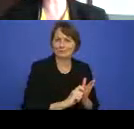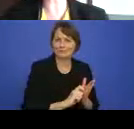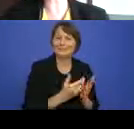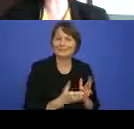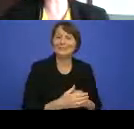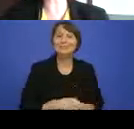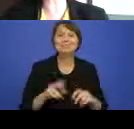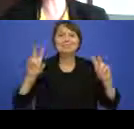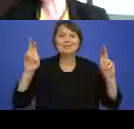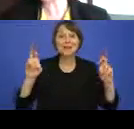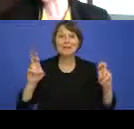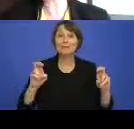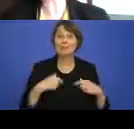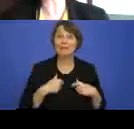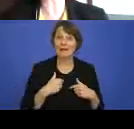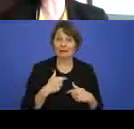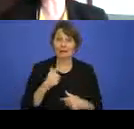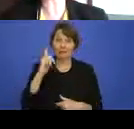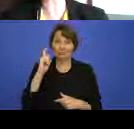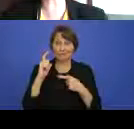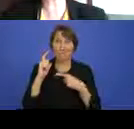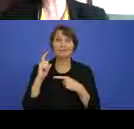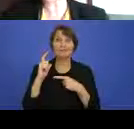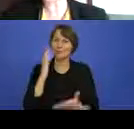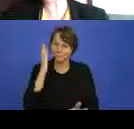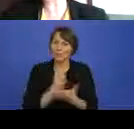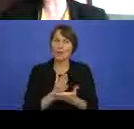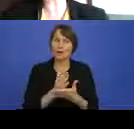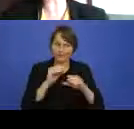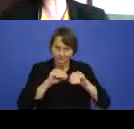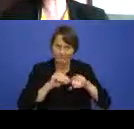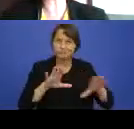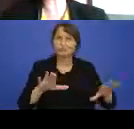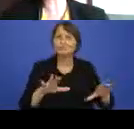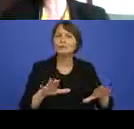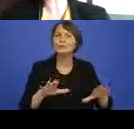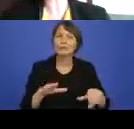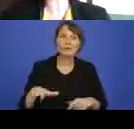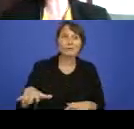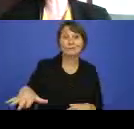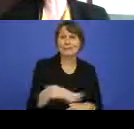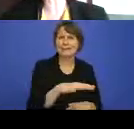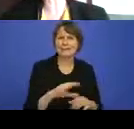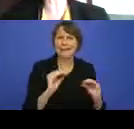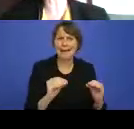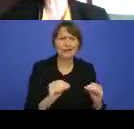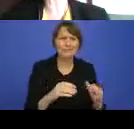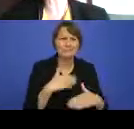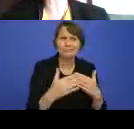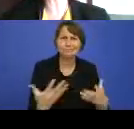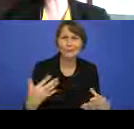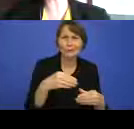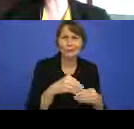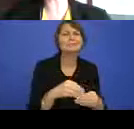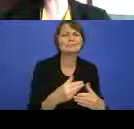dont le titre est, bien dès le début, « Construire des sociétés inclusives grâce à une inclusion dans le